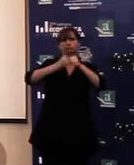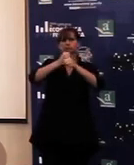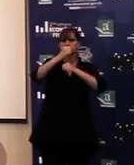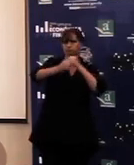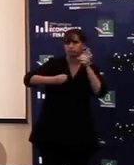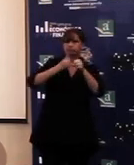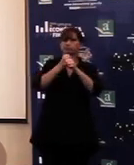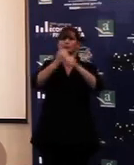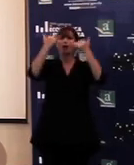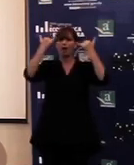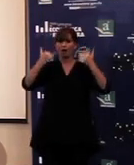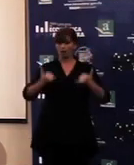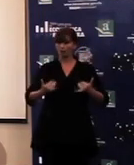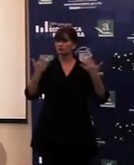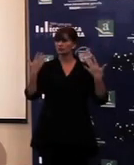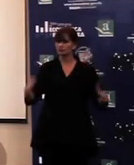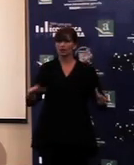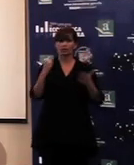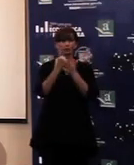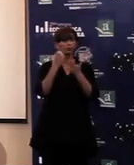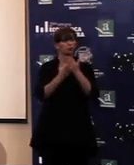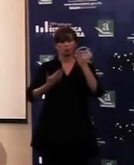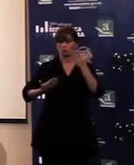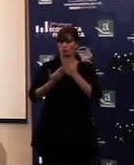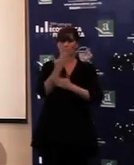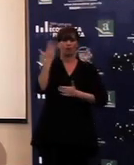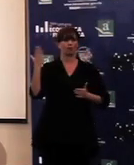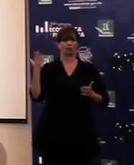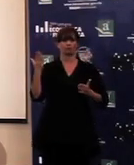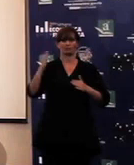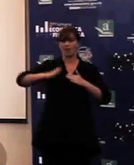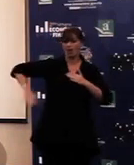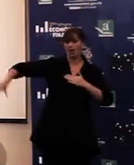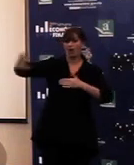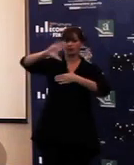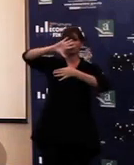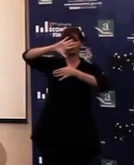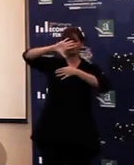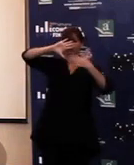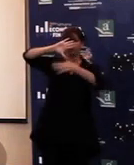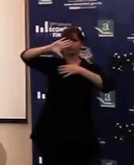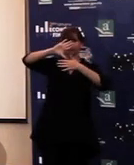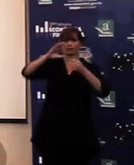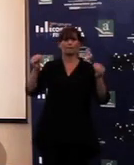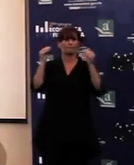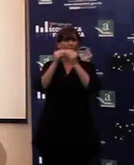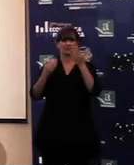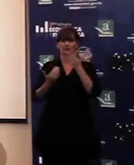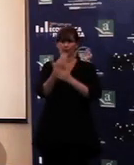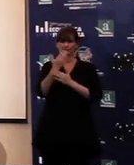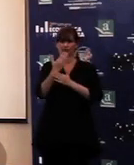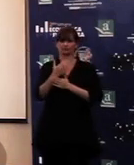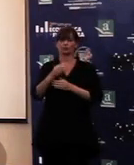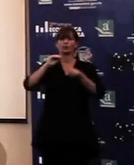una de las constituciones políticas más modernas en el área de América Latina, que nos habla de un artículo, el 37